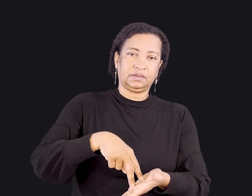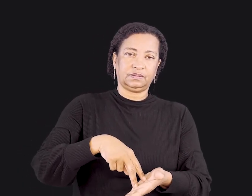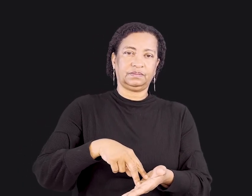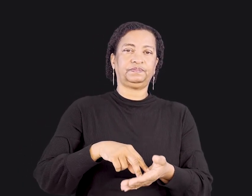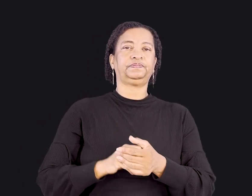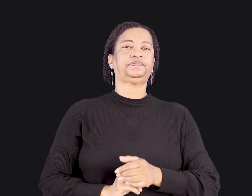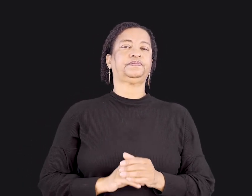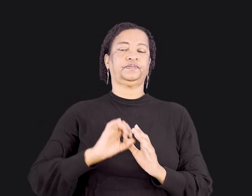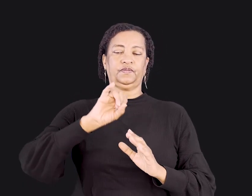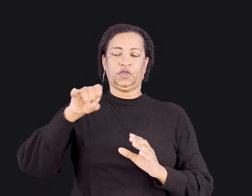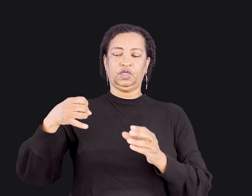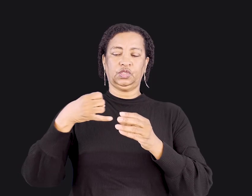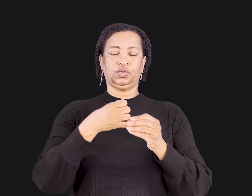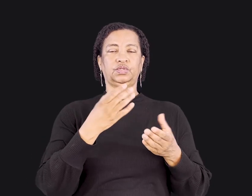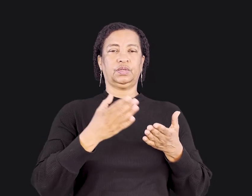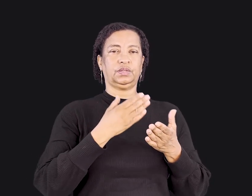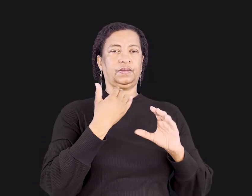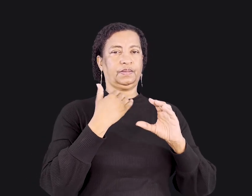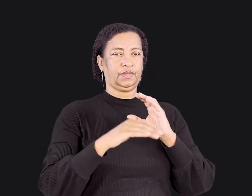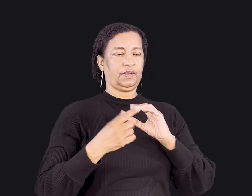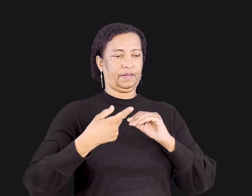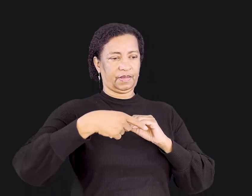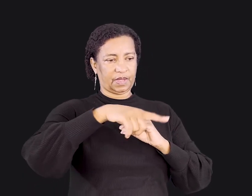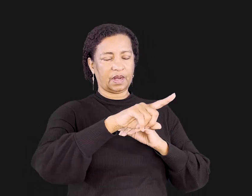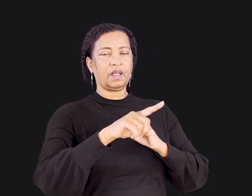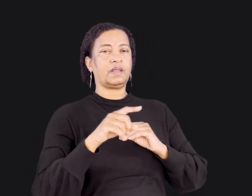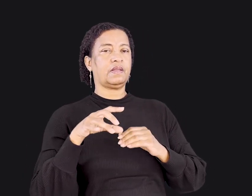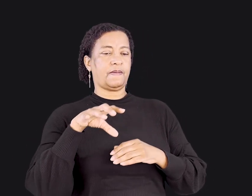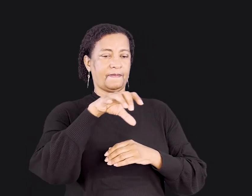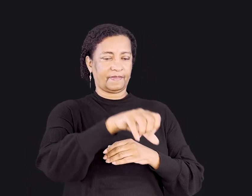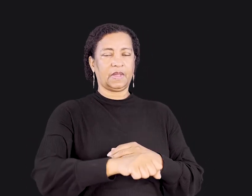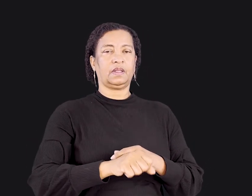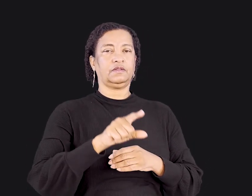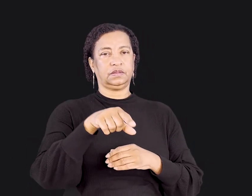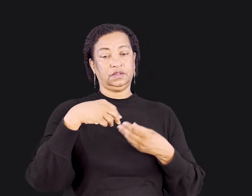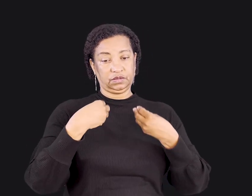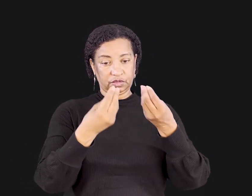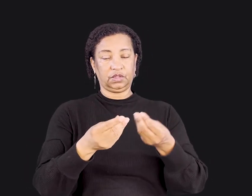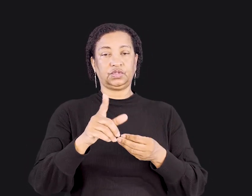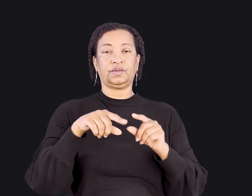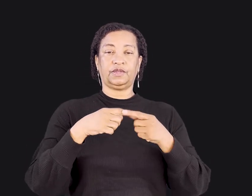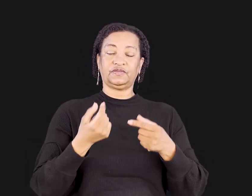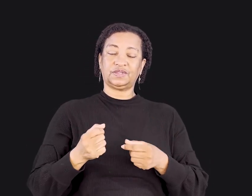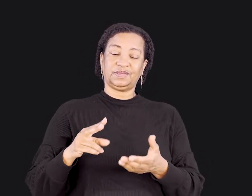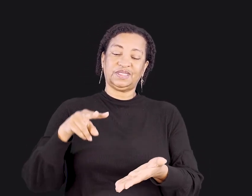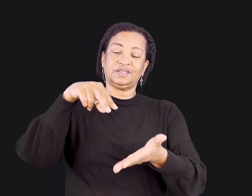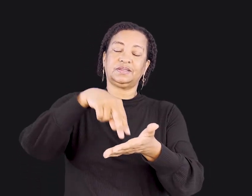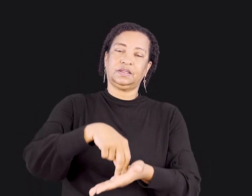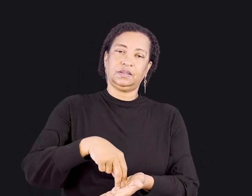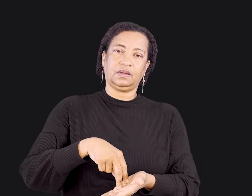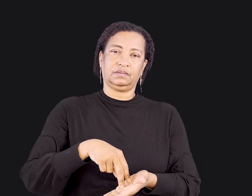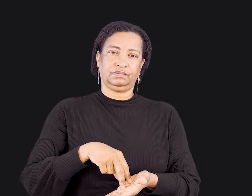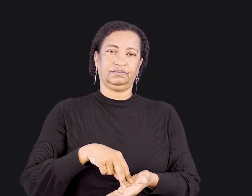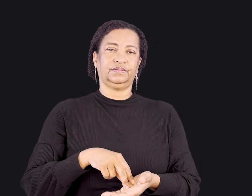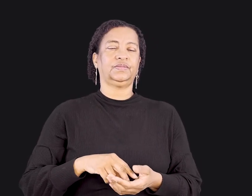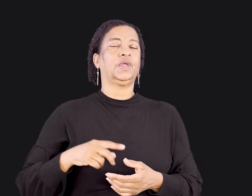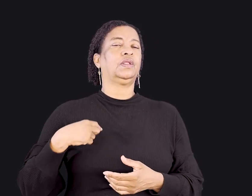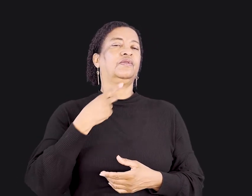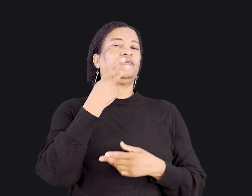ir possuir a terra. Deus já a deu a você, mas você tem que botar o pé lá. A aplicação que tiramos é a seguinte: você, na